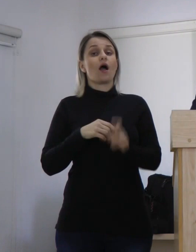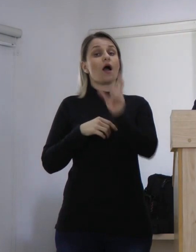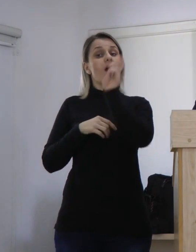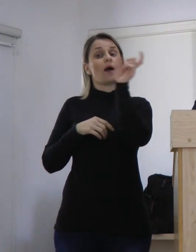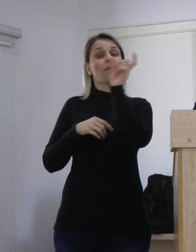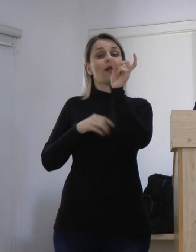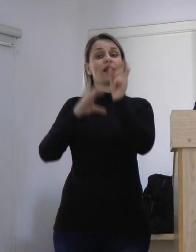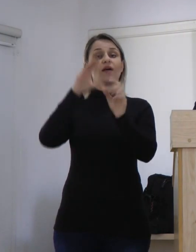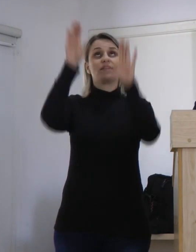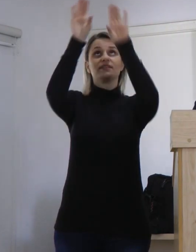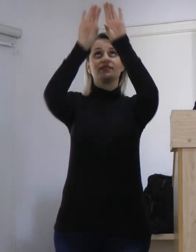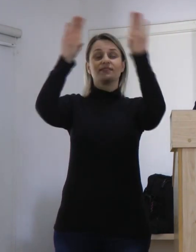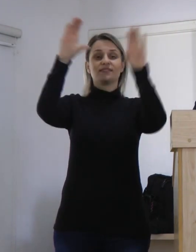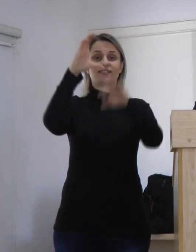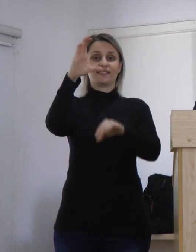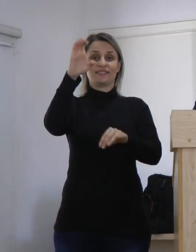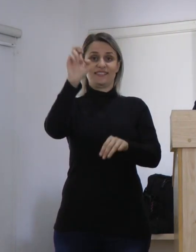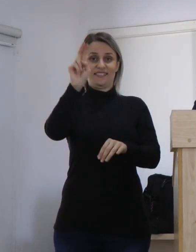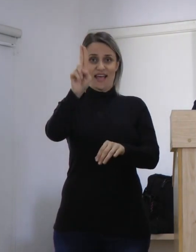Umbralino.